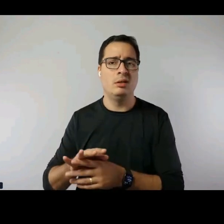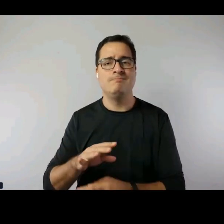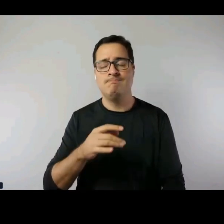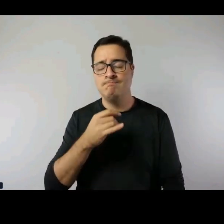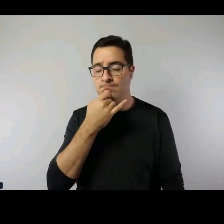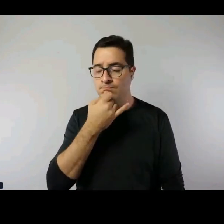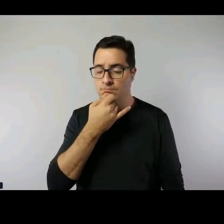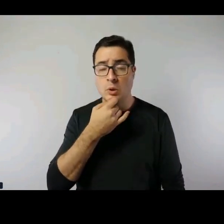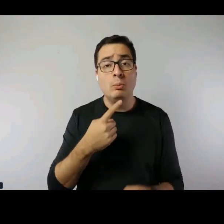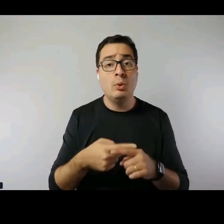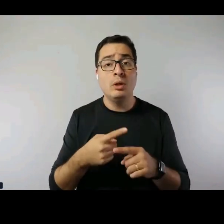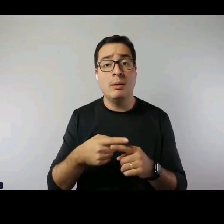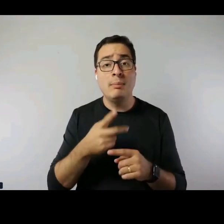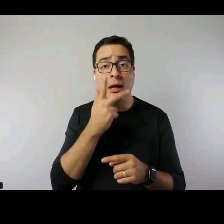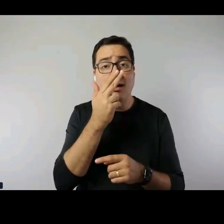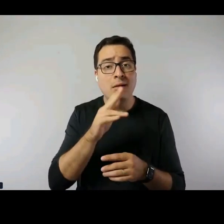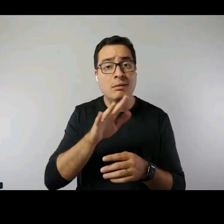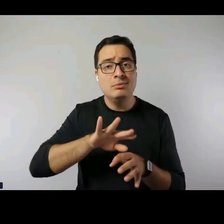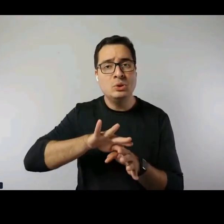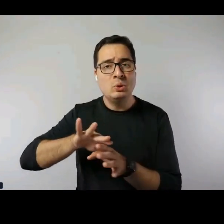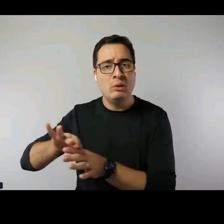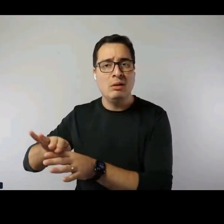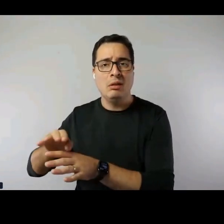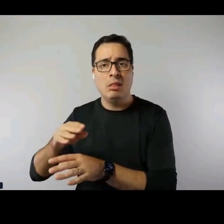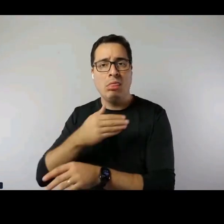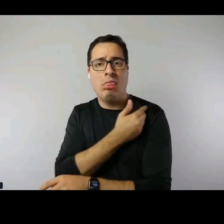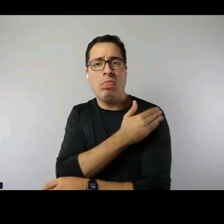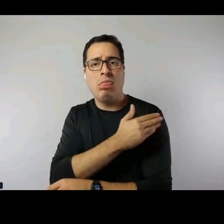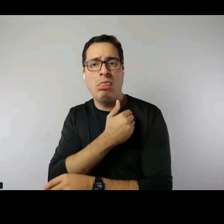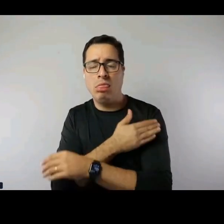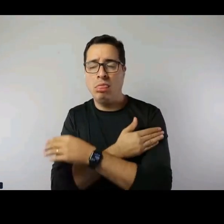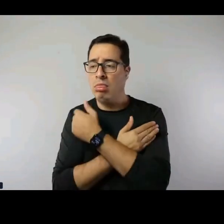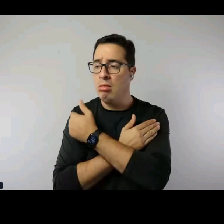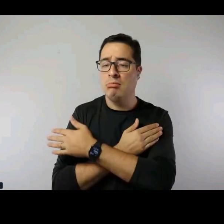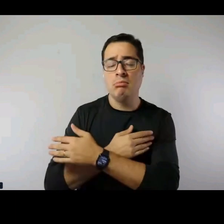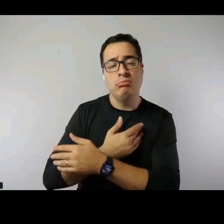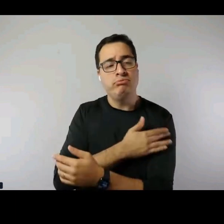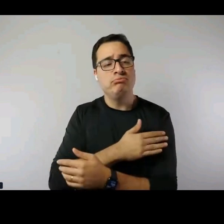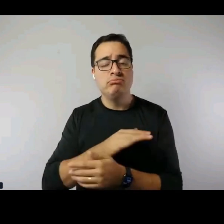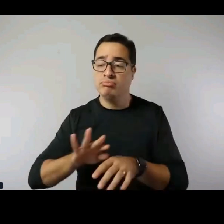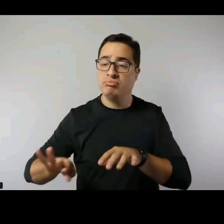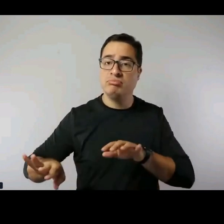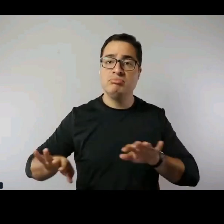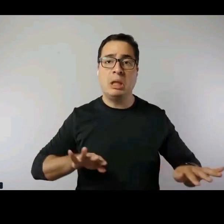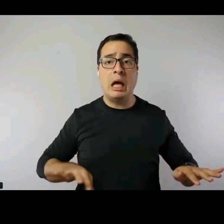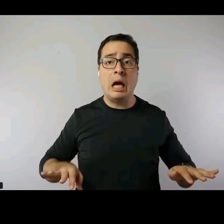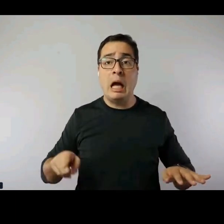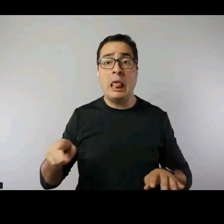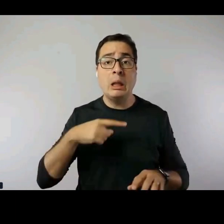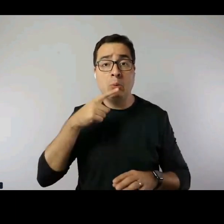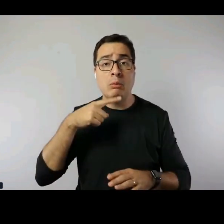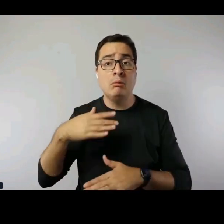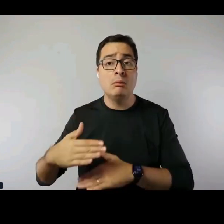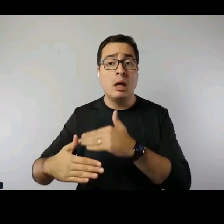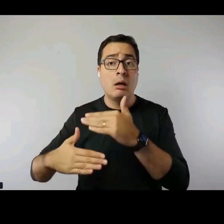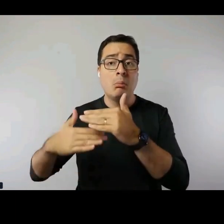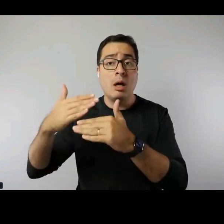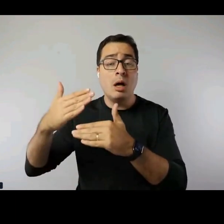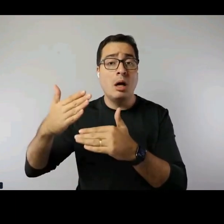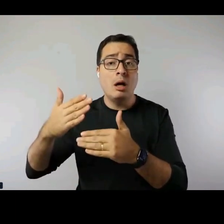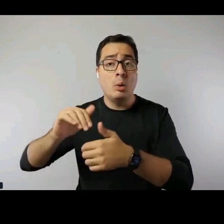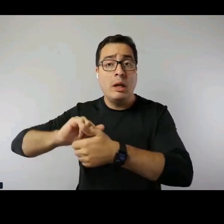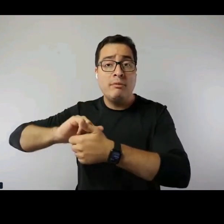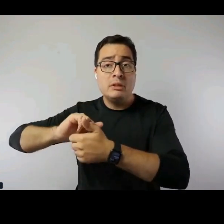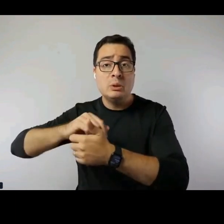gente vai excluindo cada vez mais, segregando cada vez mais algumas pessoas, impedindo que elas se qualifiquem, impedindo que elas estejam